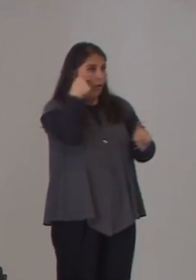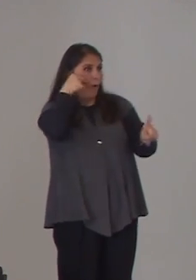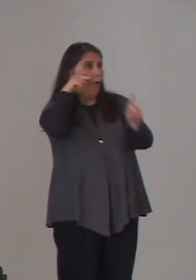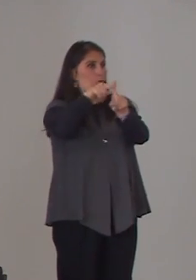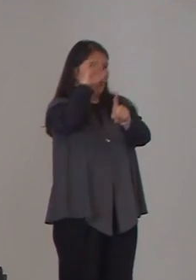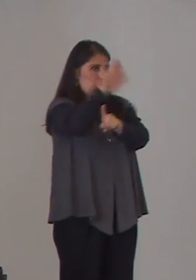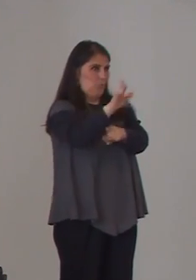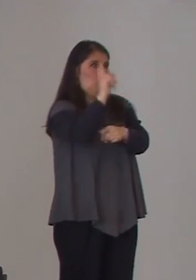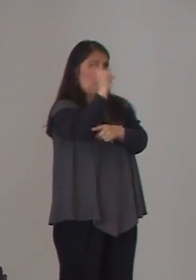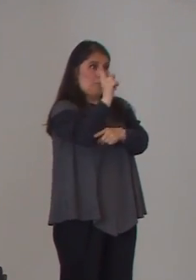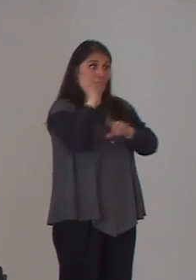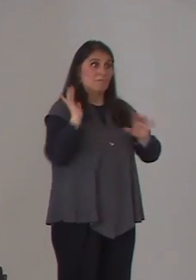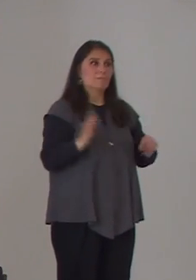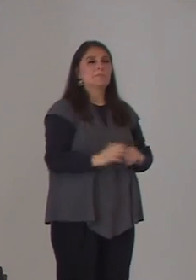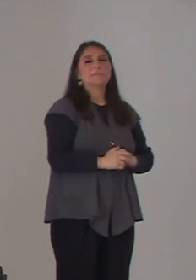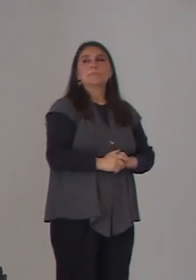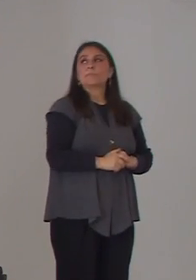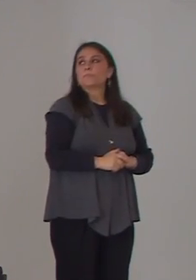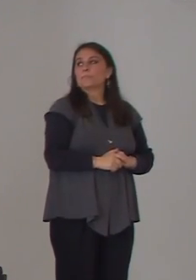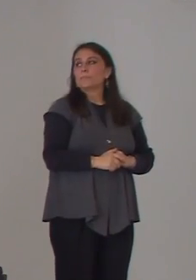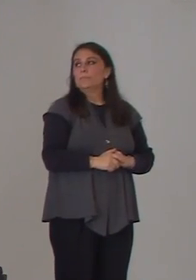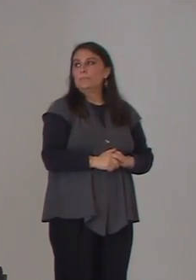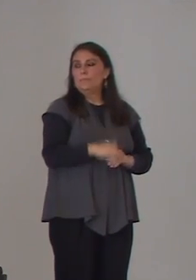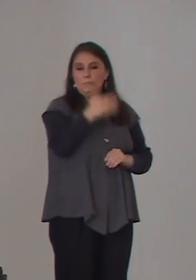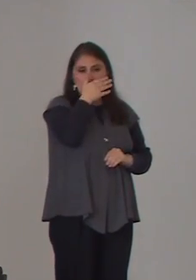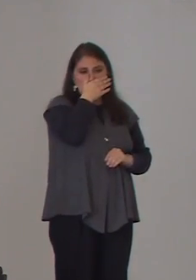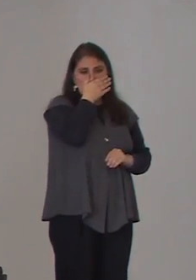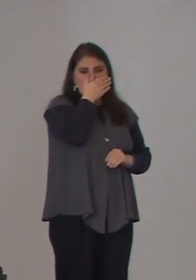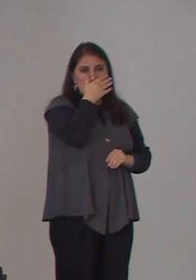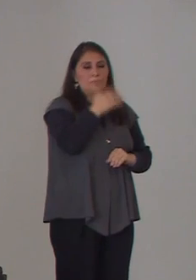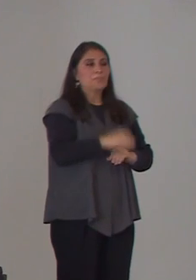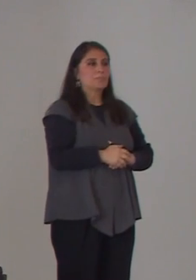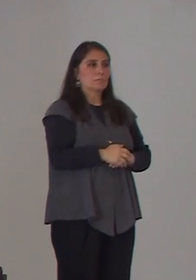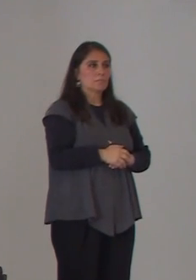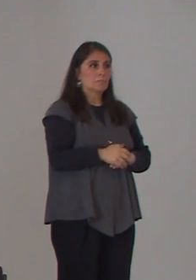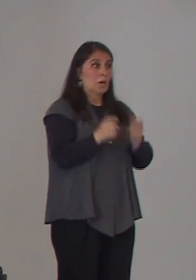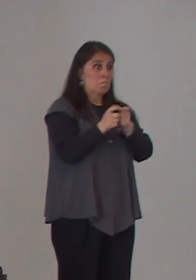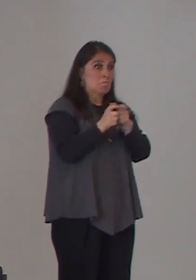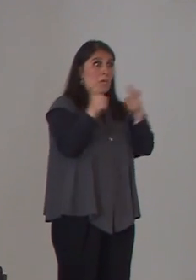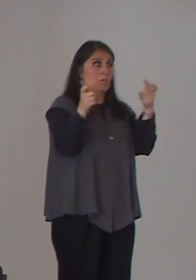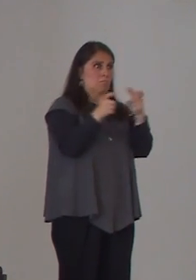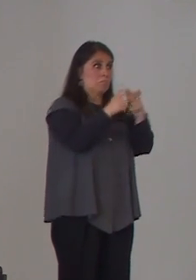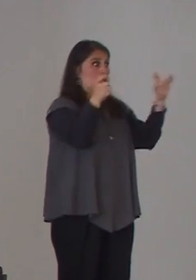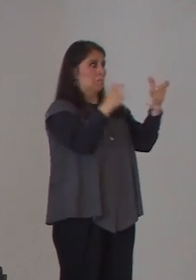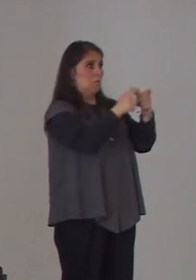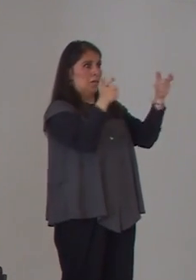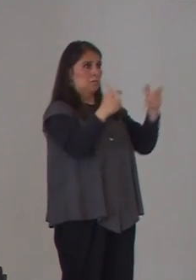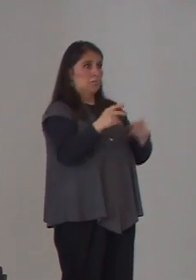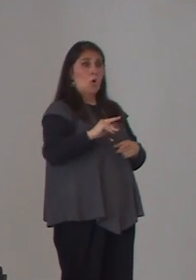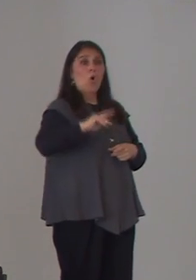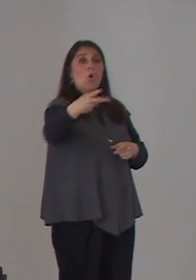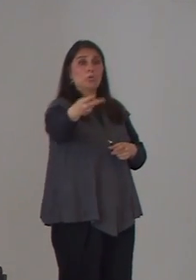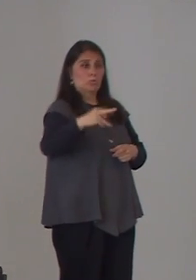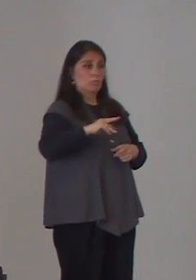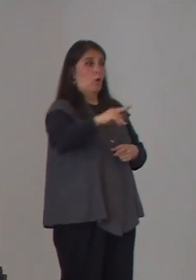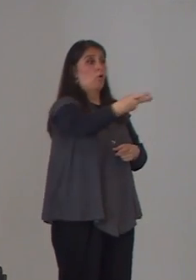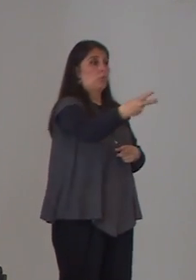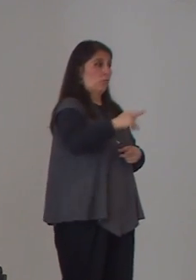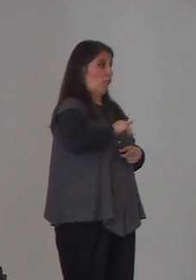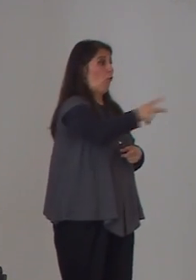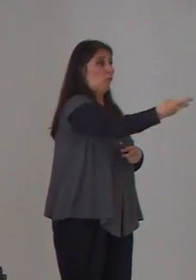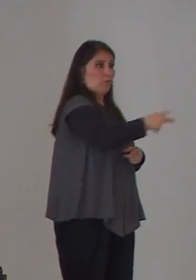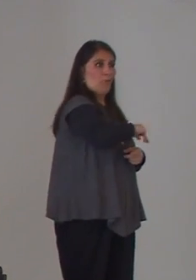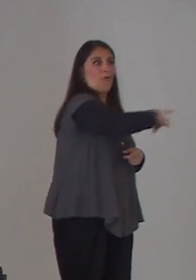finalidad. Digamos que cada vez son más los que son nombrados otros en Colombia. A partir